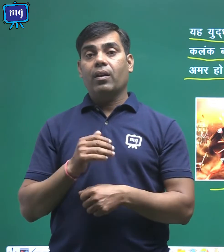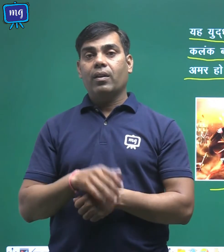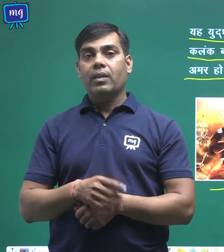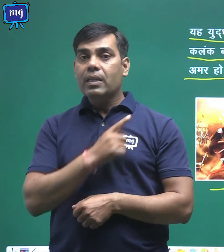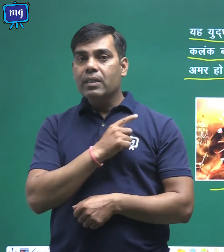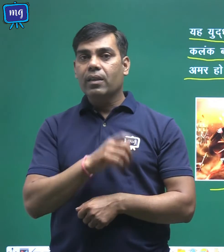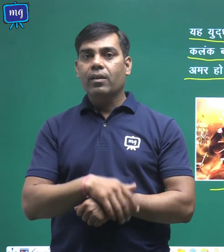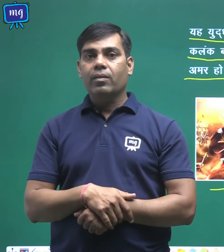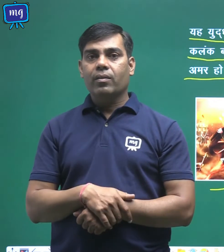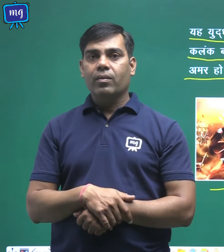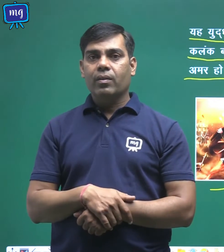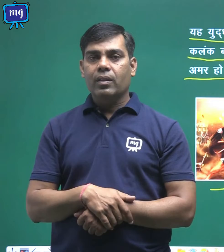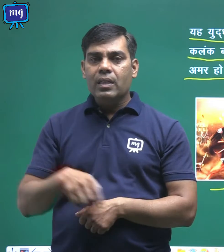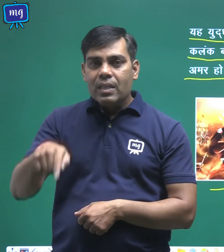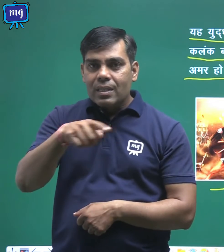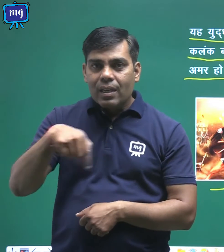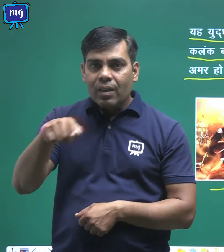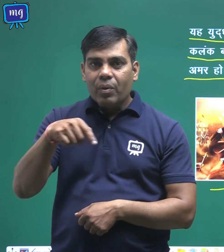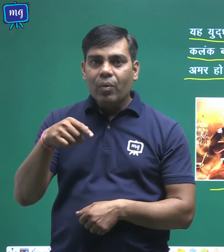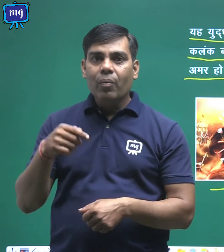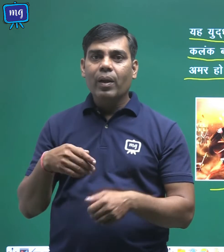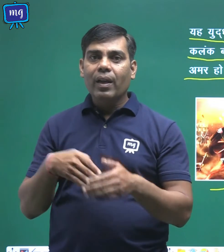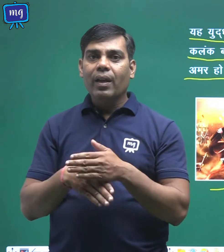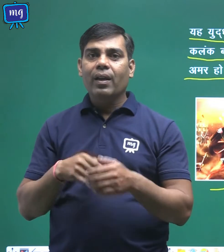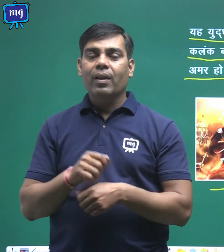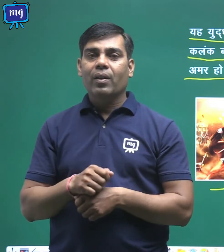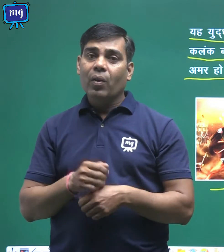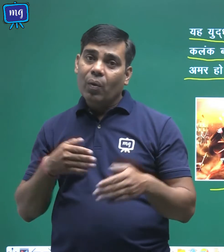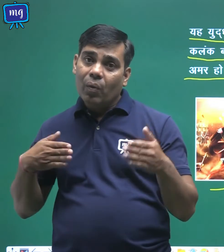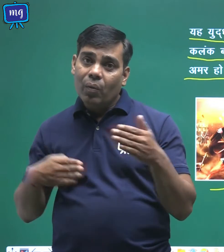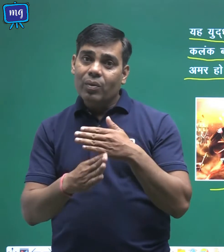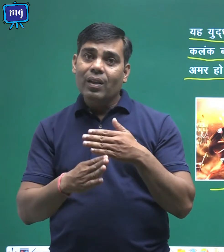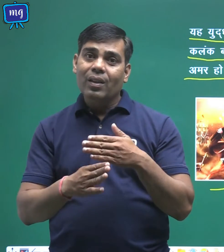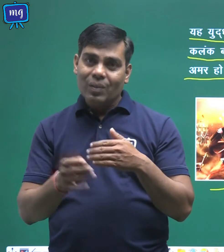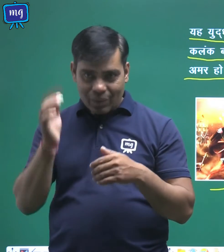इसे चक्रव्यूह में घुसना तो आता था,